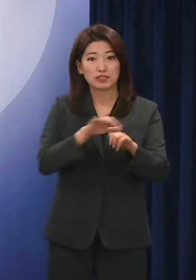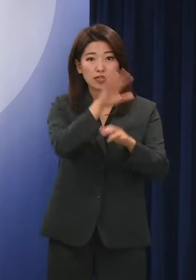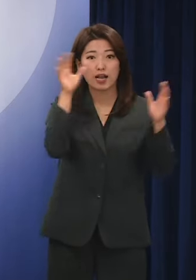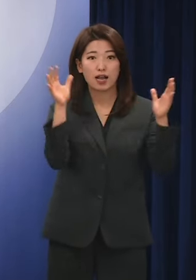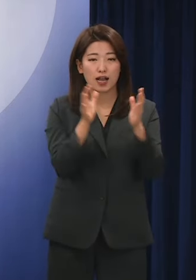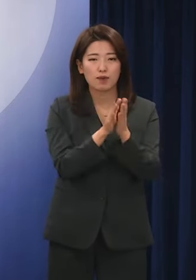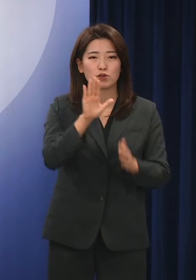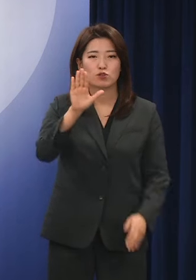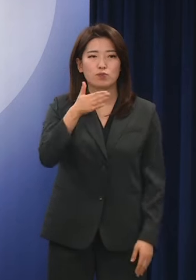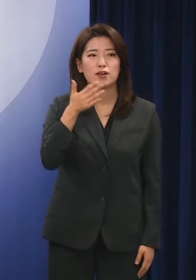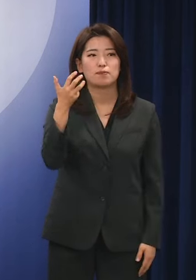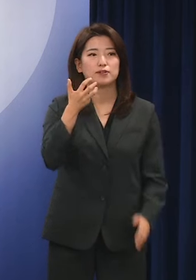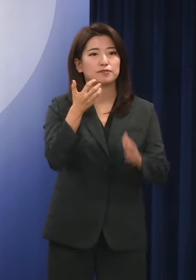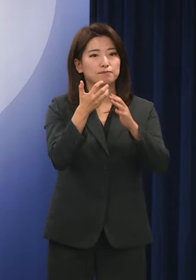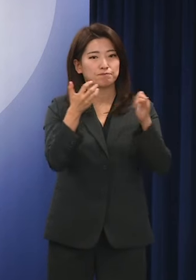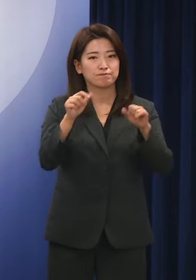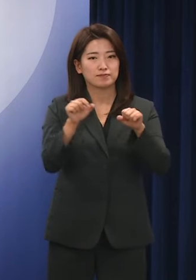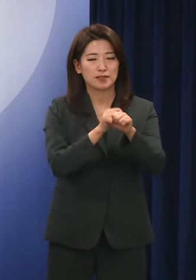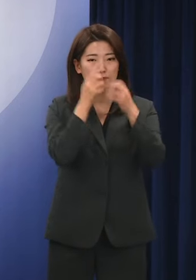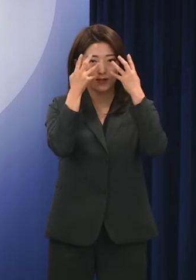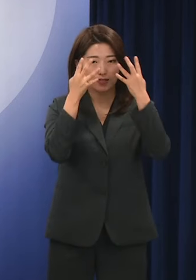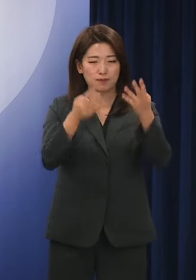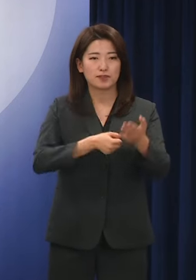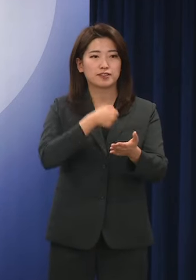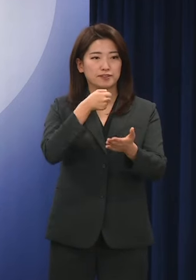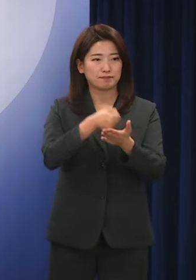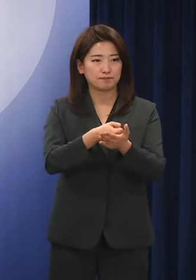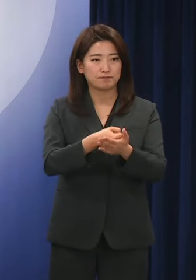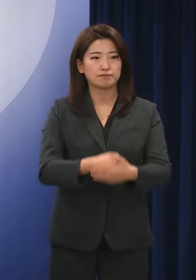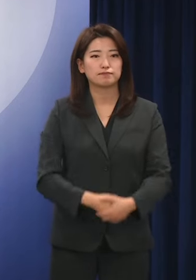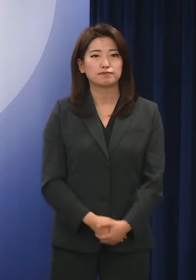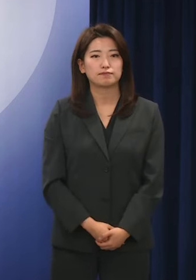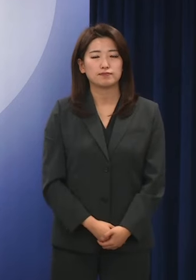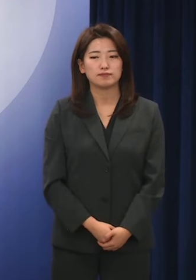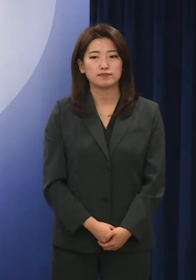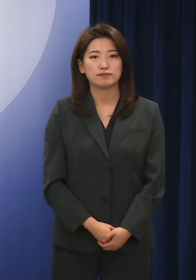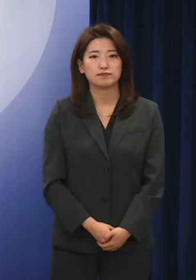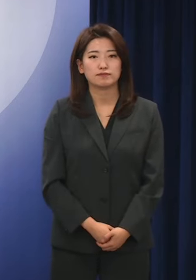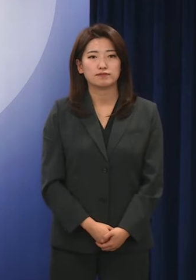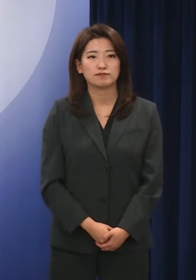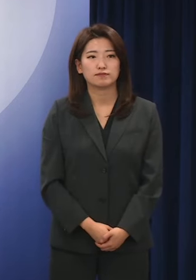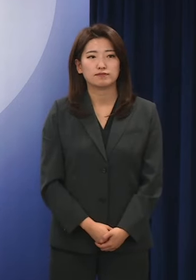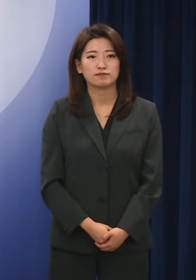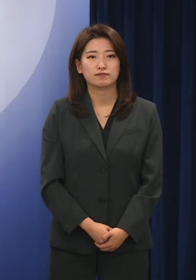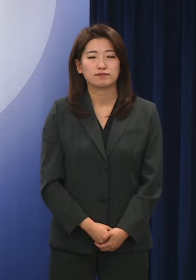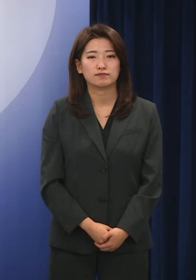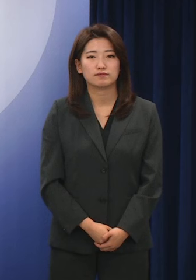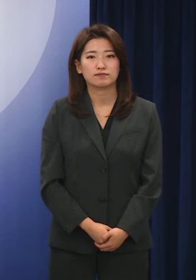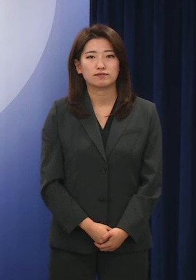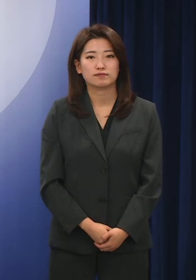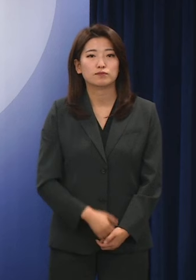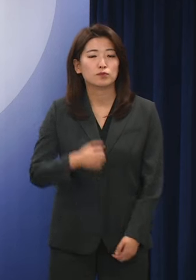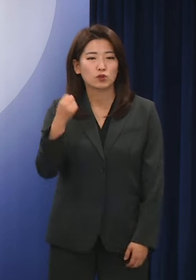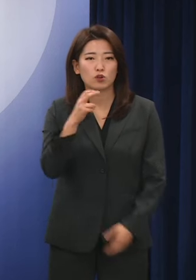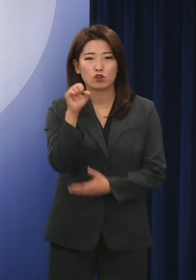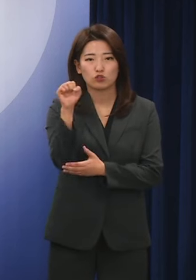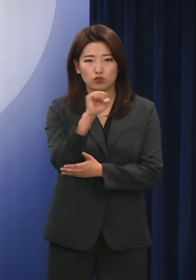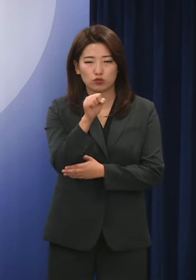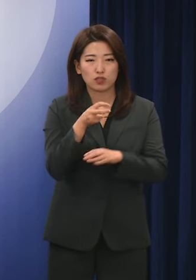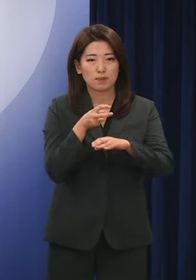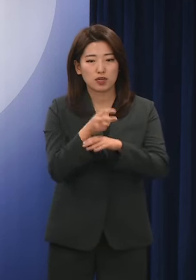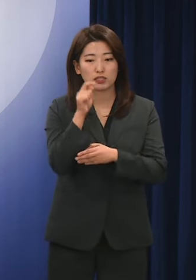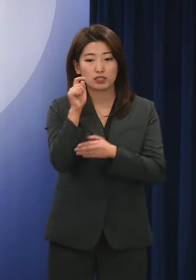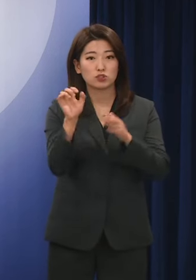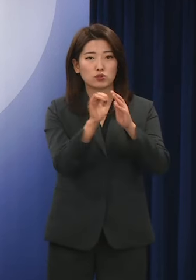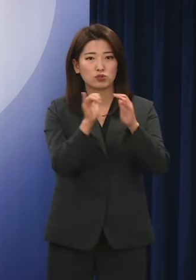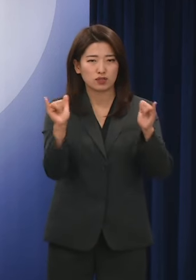총 980명에 대하여 특별 사면을 단행합니다. 이와 더불어 여객, 화물 운송업